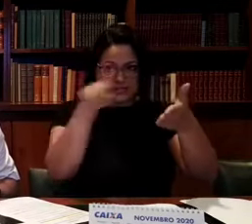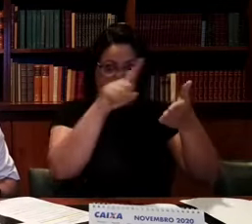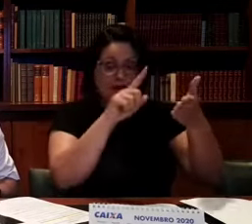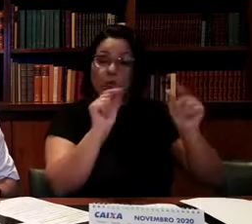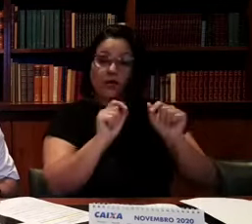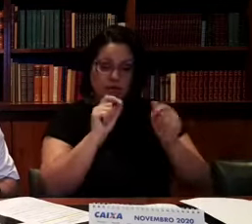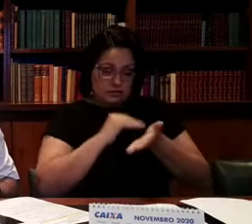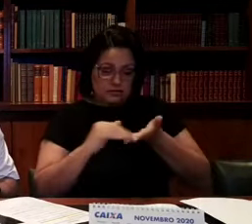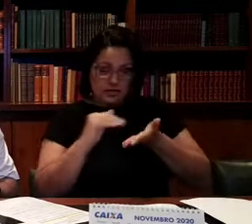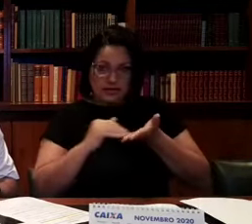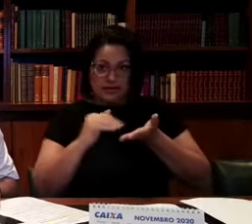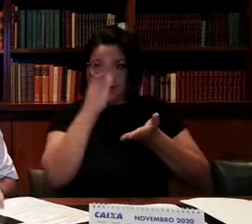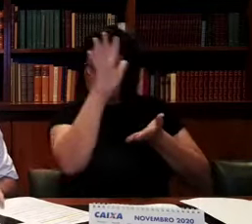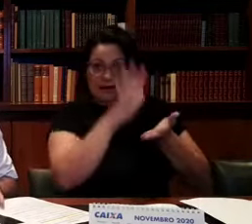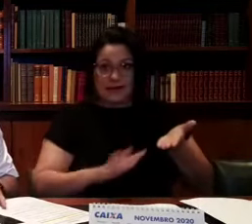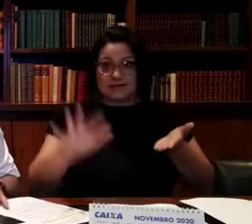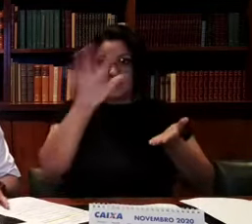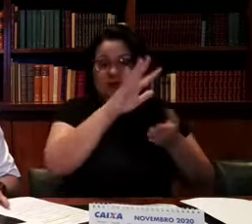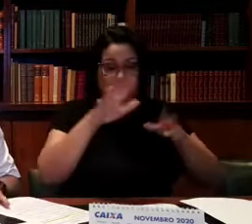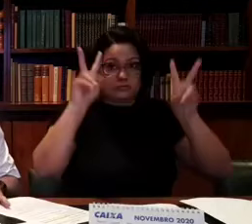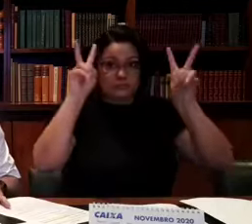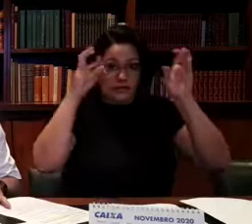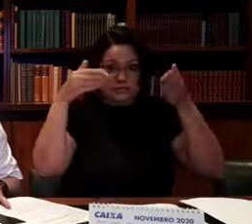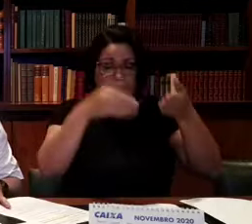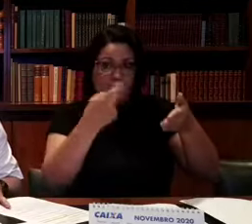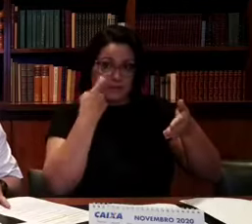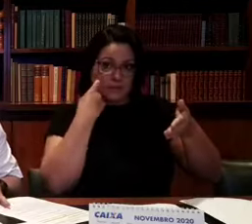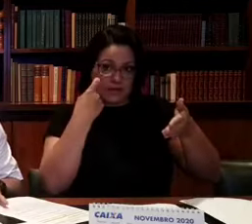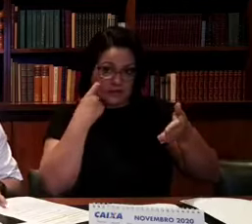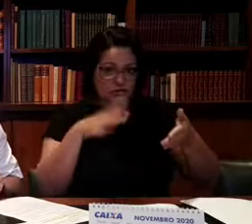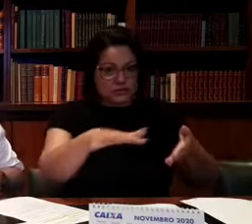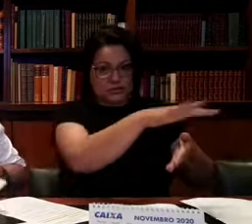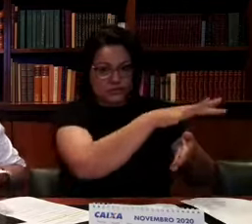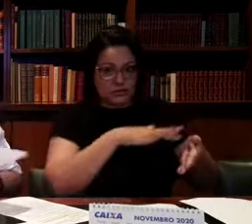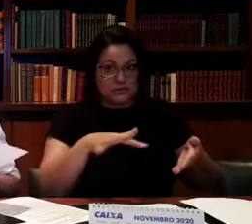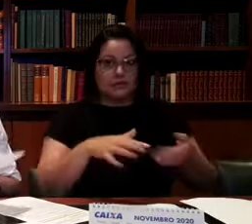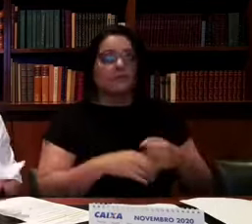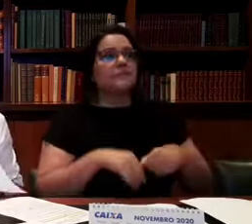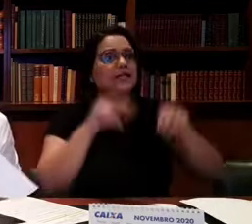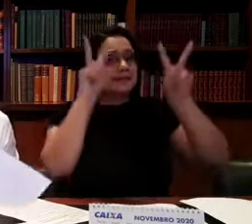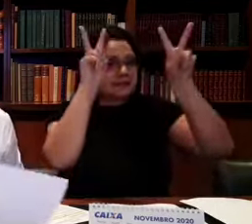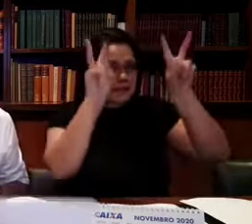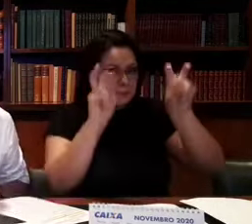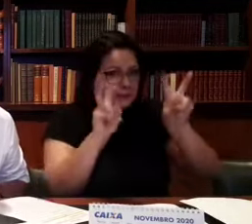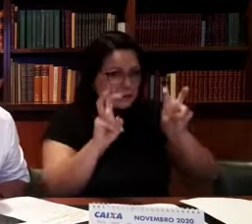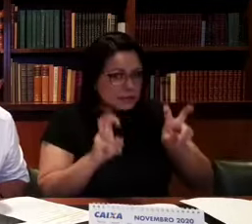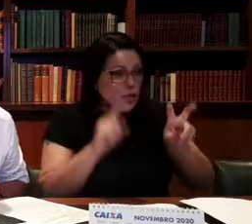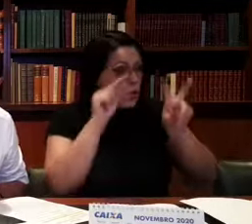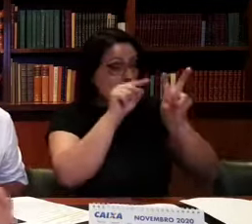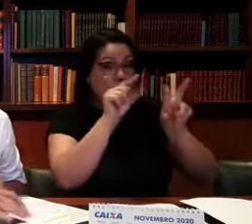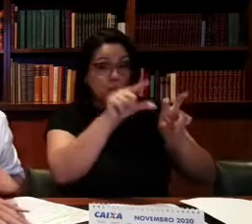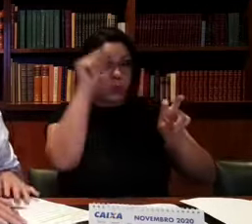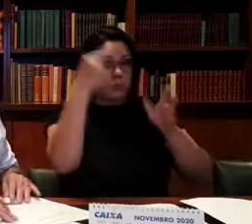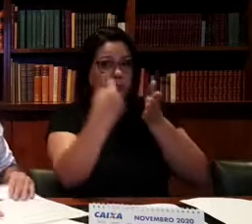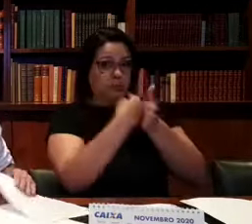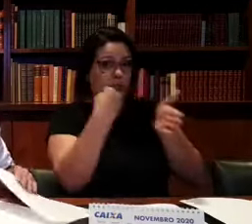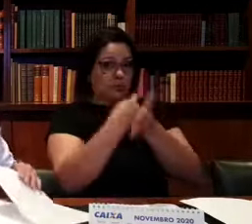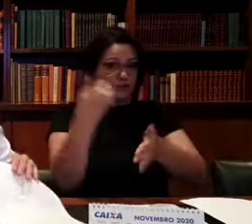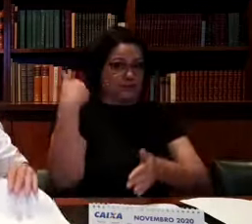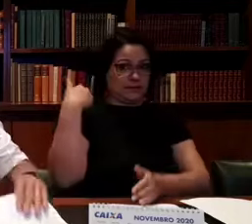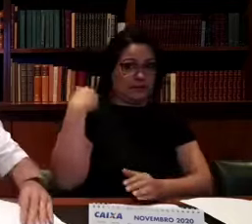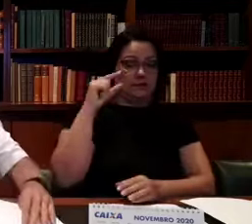ações da secretaria nacional já cultura e pesca né é uma das questões que tem sido muito perguntado as